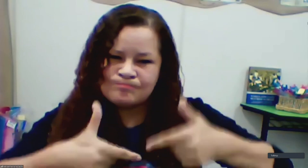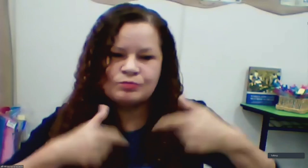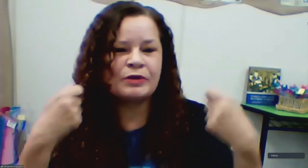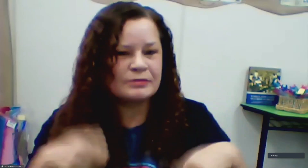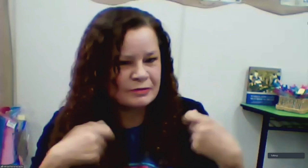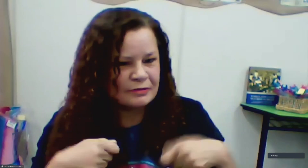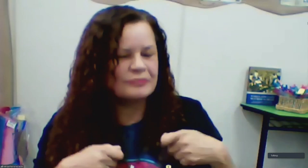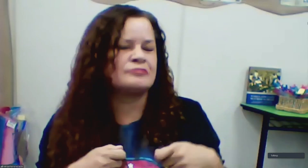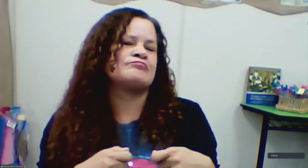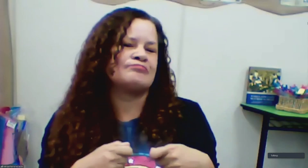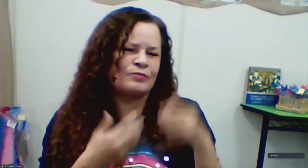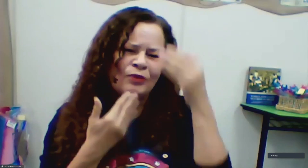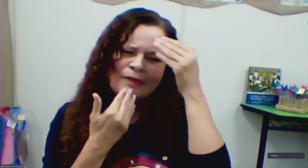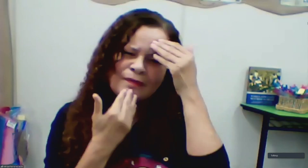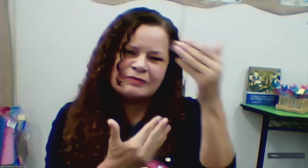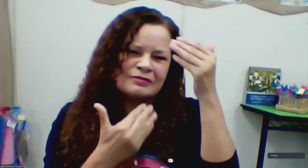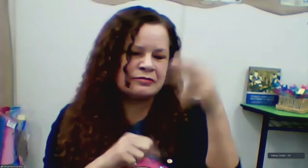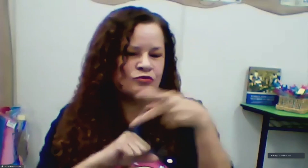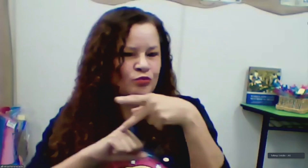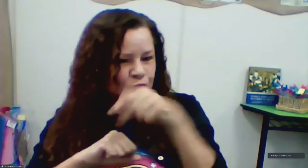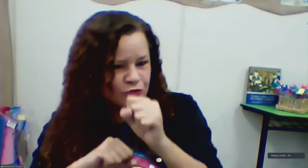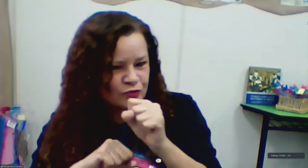estudei após, isso abriu minha cabeça para